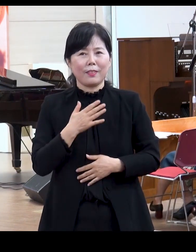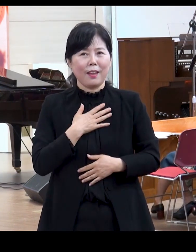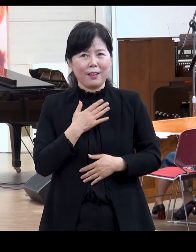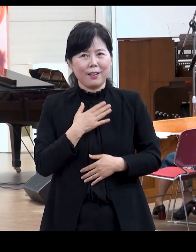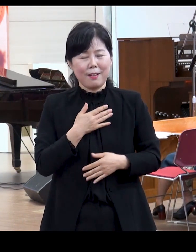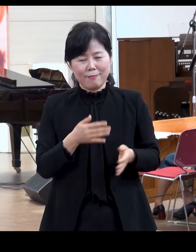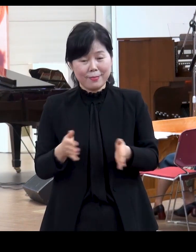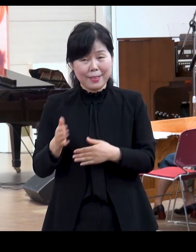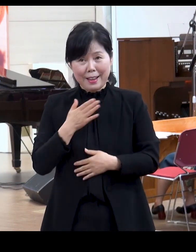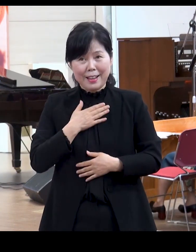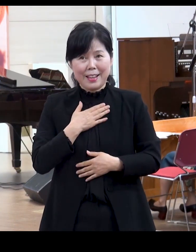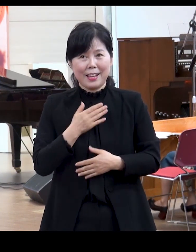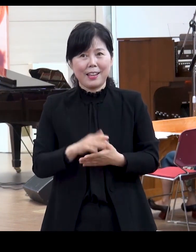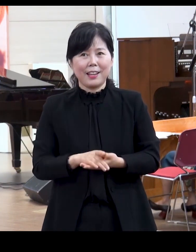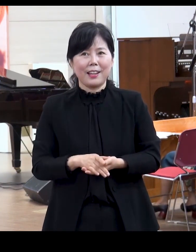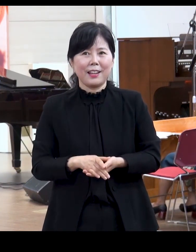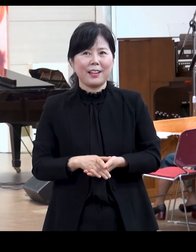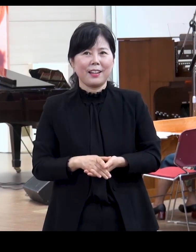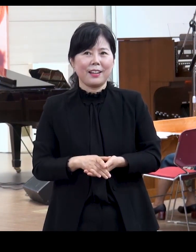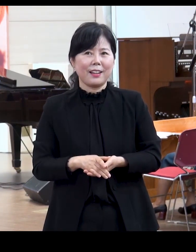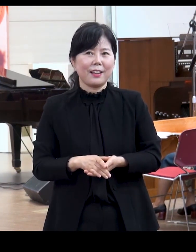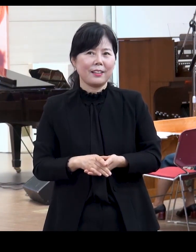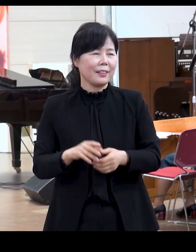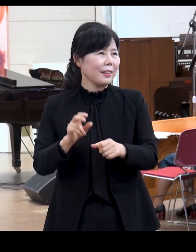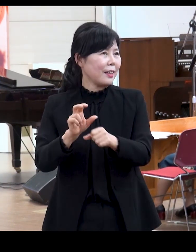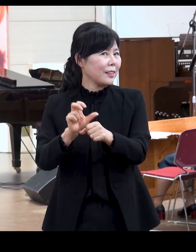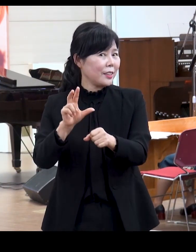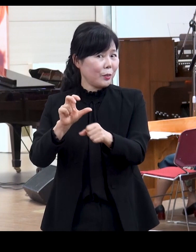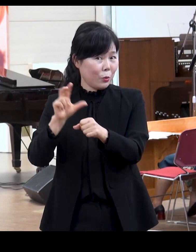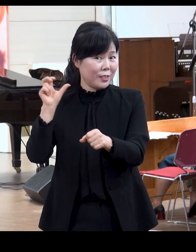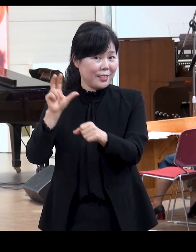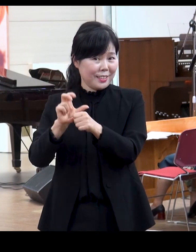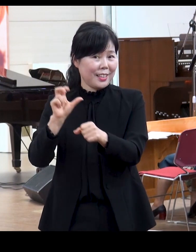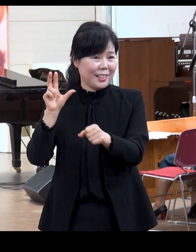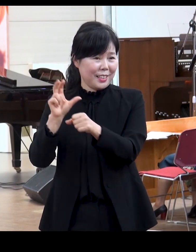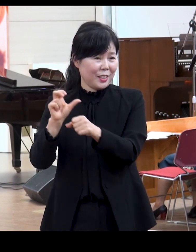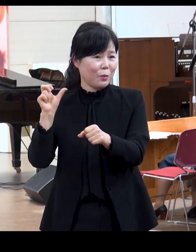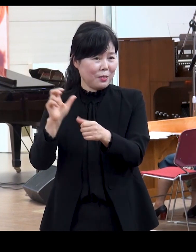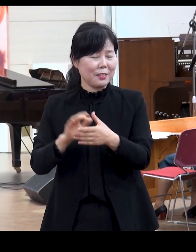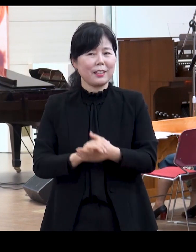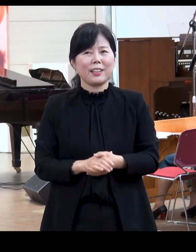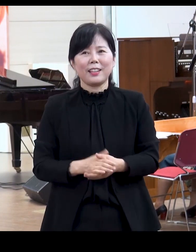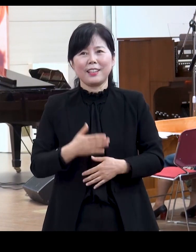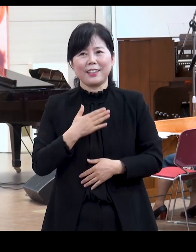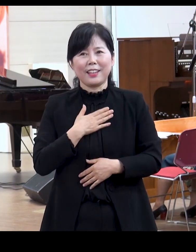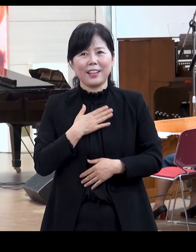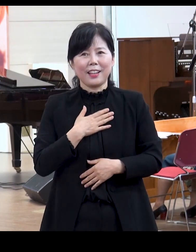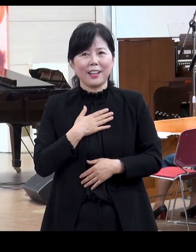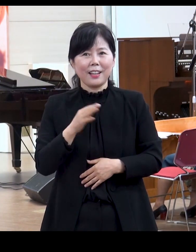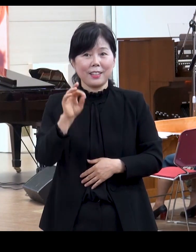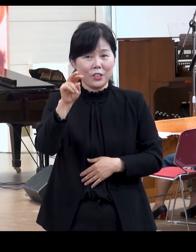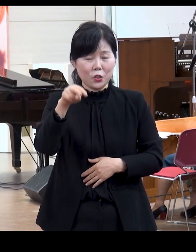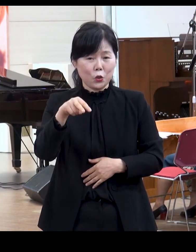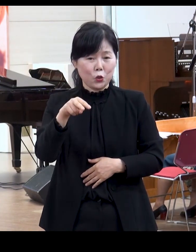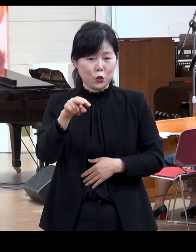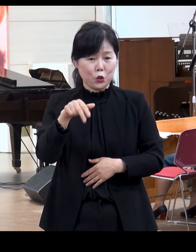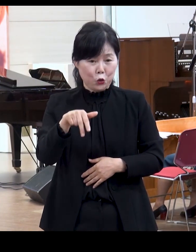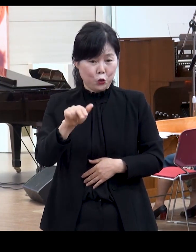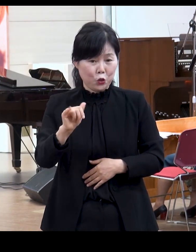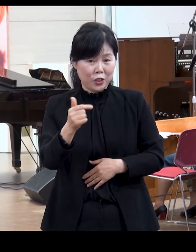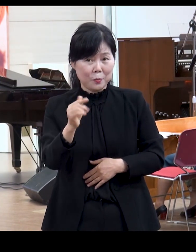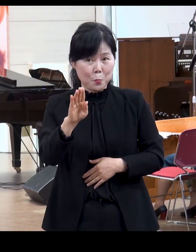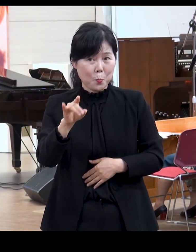거예요. 제가 한 번은 한 25년 정도 된 것 같아요. 그때 유진벨